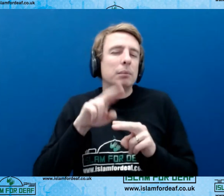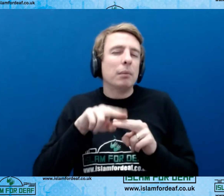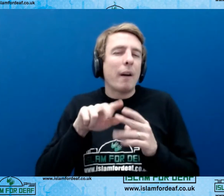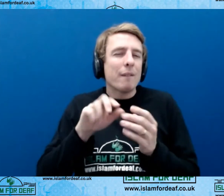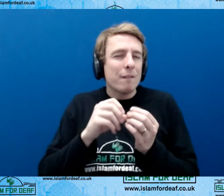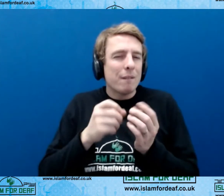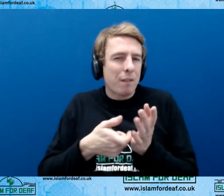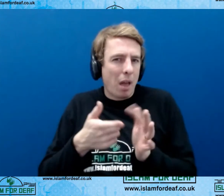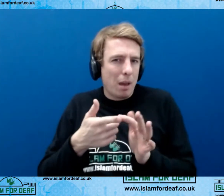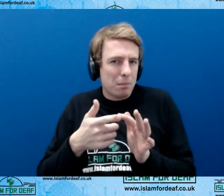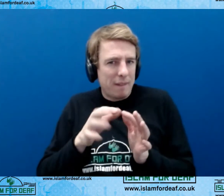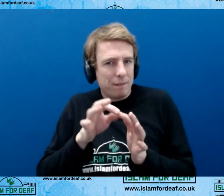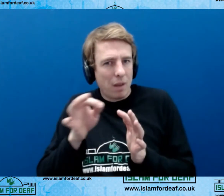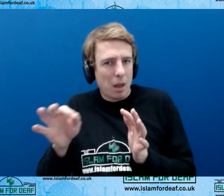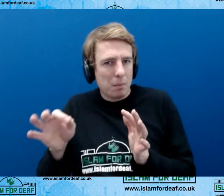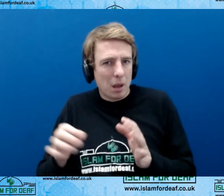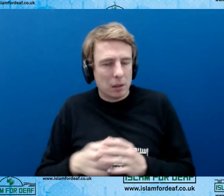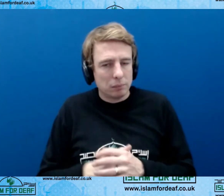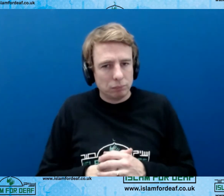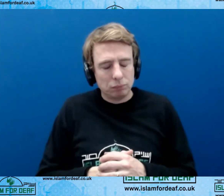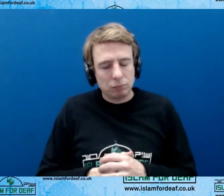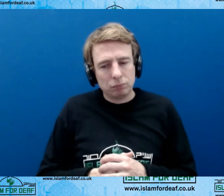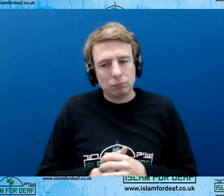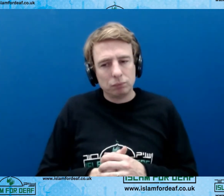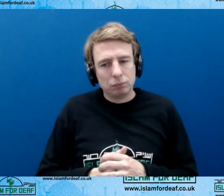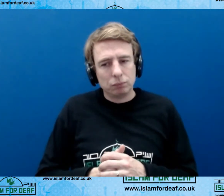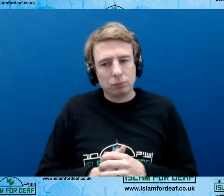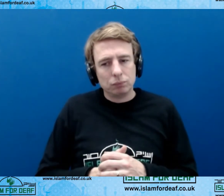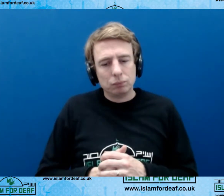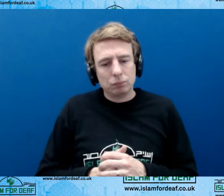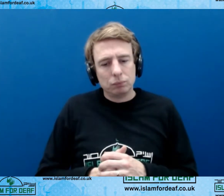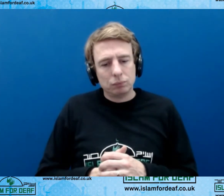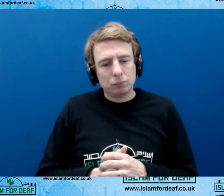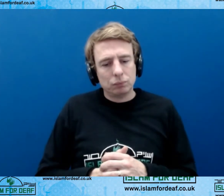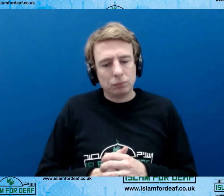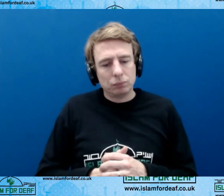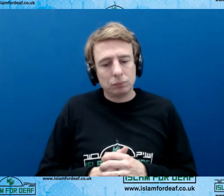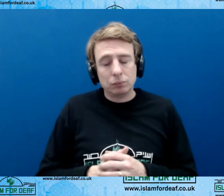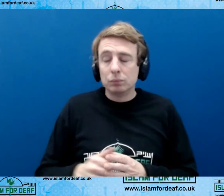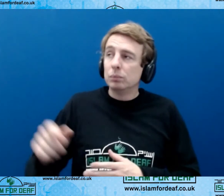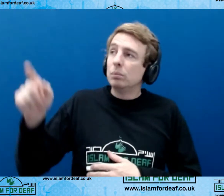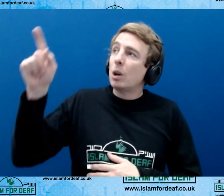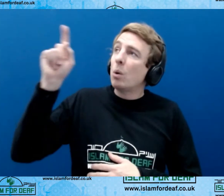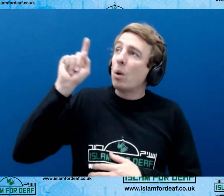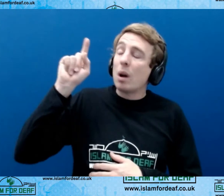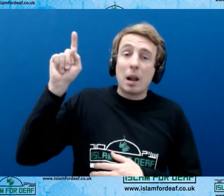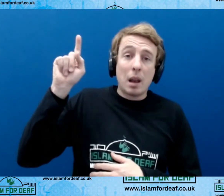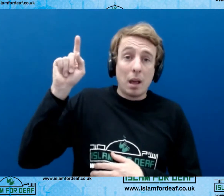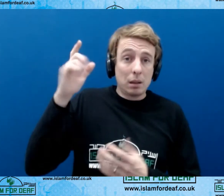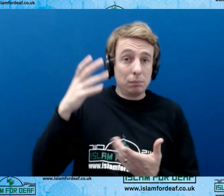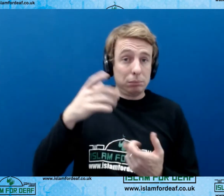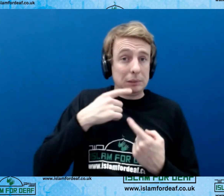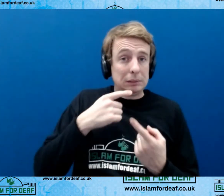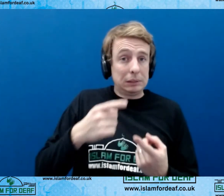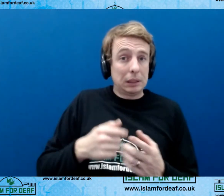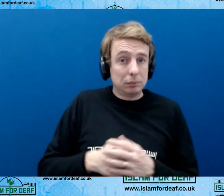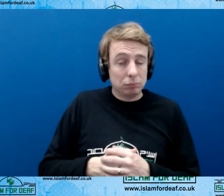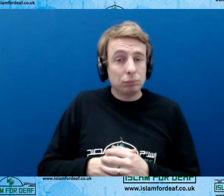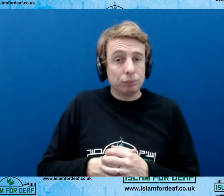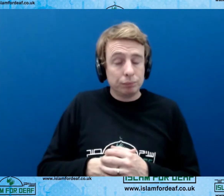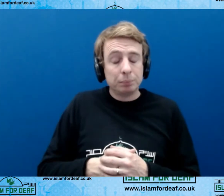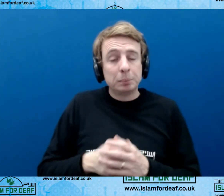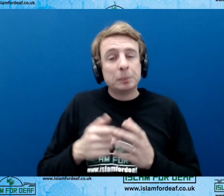الله على أبي لهب. Allah the Most High says that, which means perish the two hands of Abu